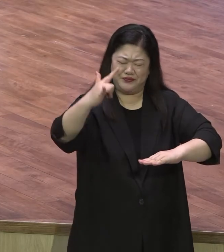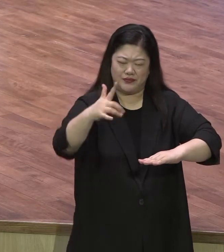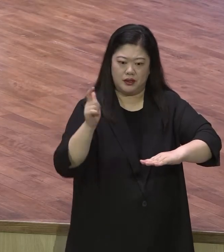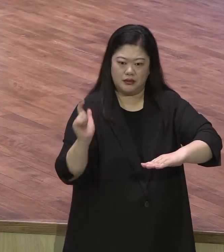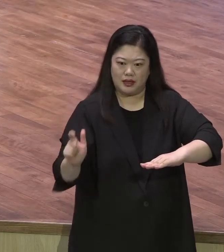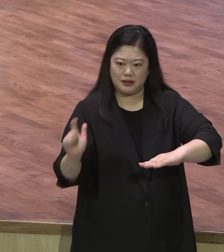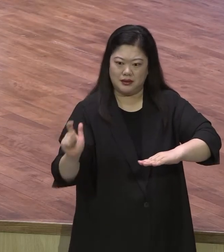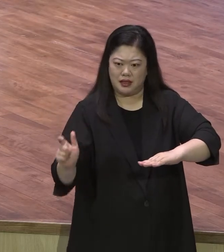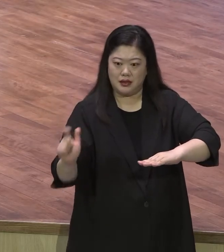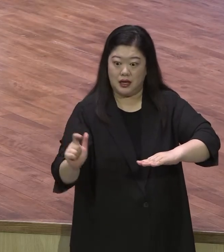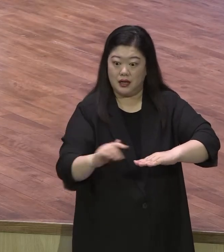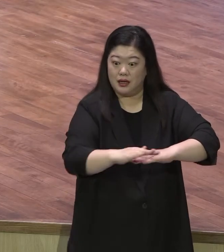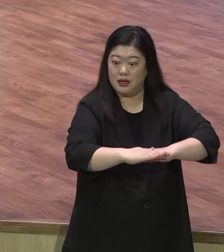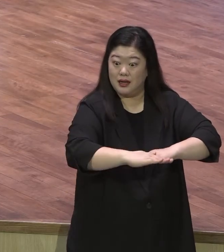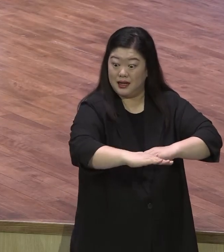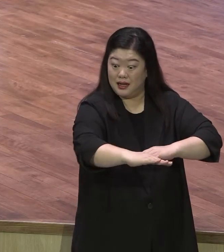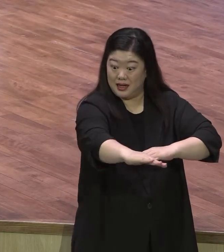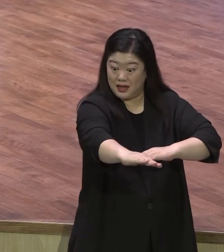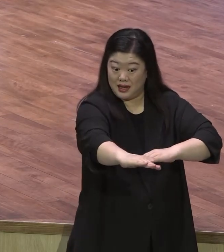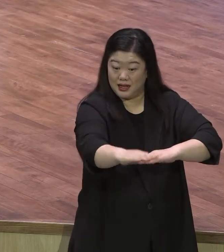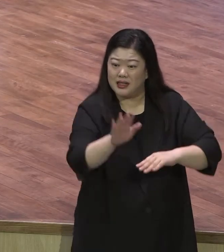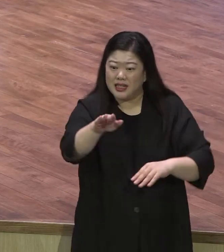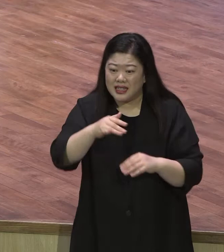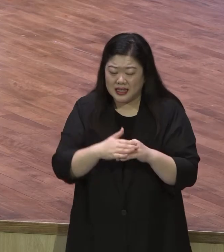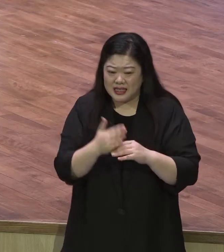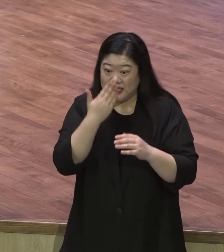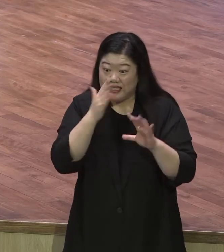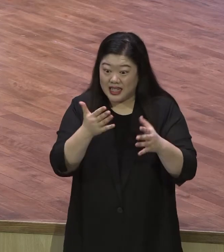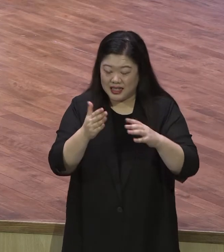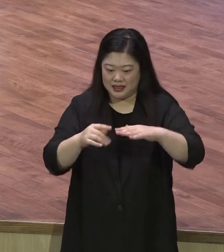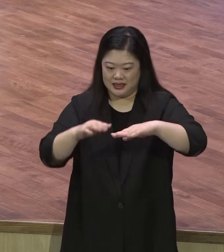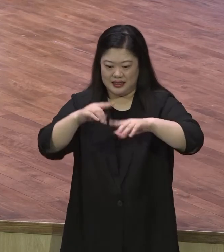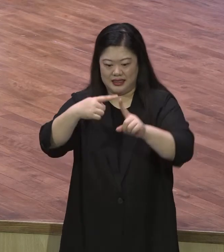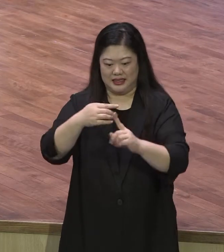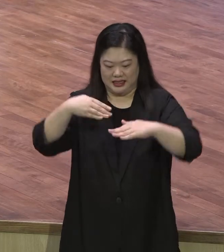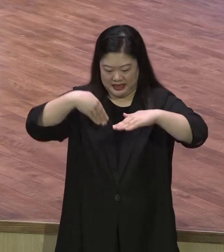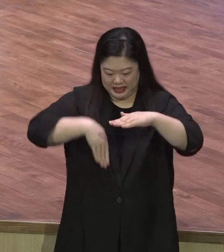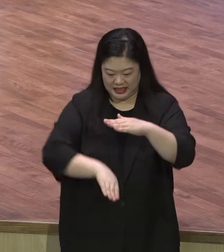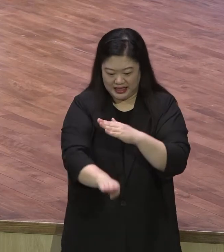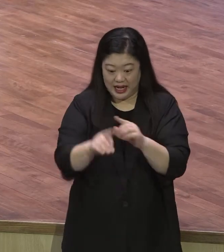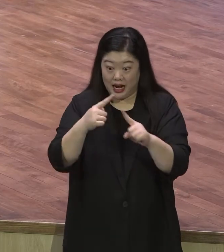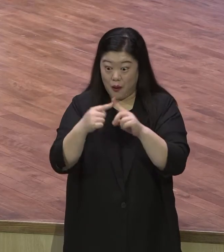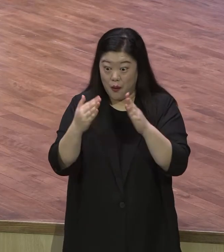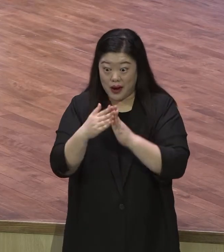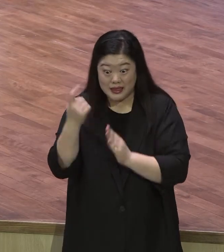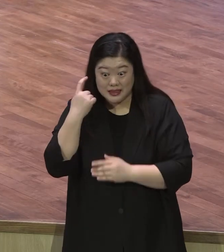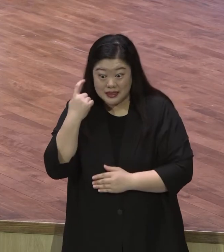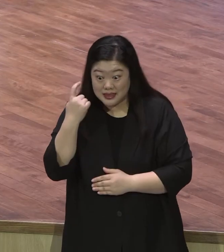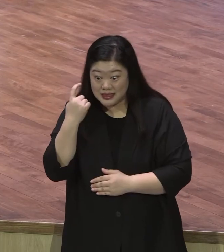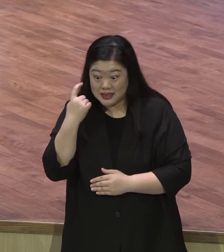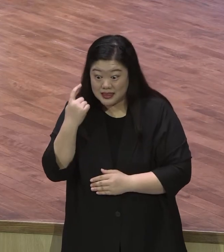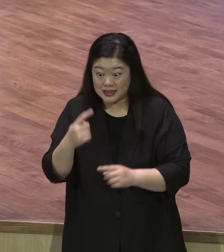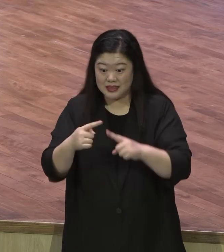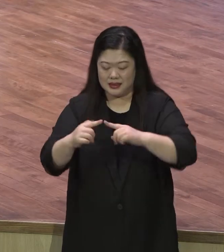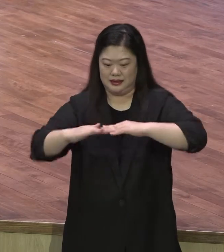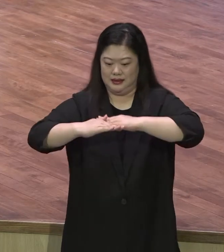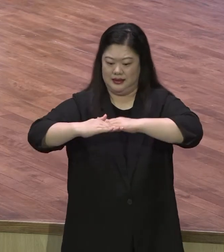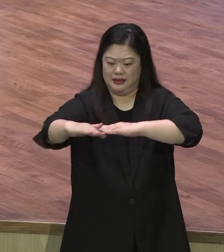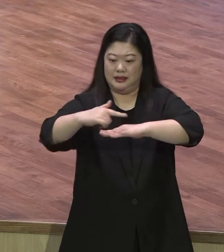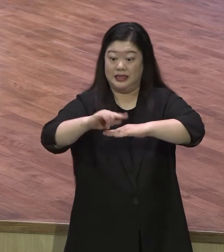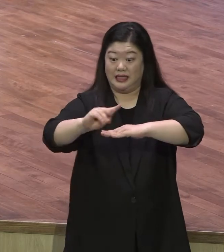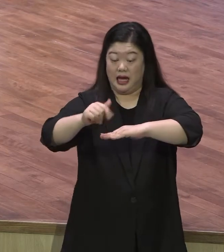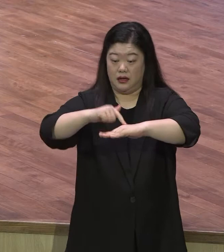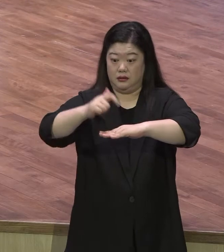지하교유를 할 수 있느냐 지하에 숨을 수 있느냐 파면 그냥 무너지지 않아요. 파면 돼요. 지하에 들어가 보니까요. 가타콤을